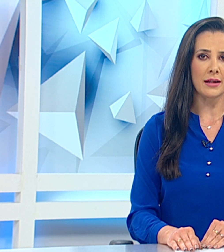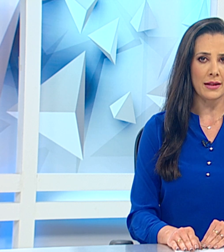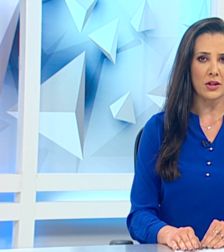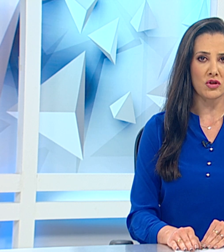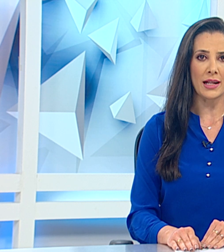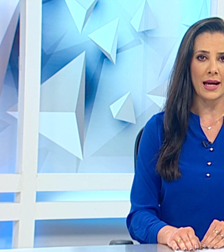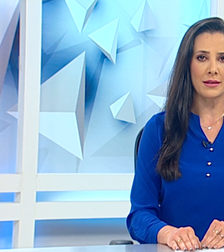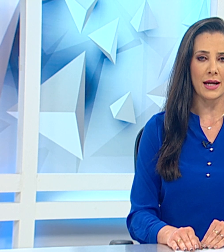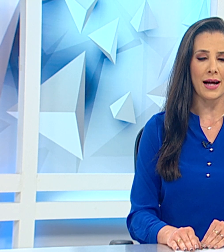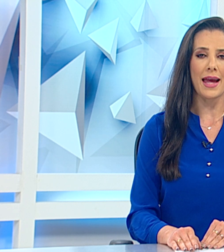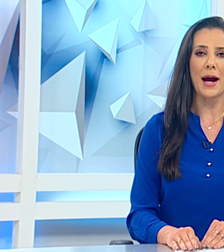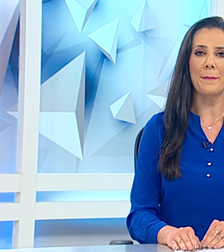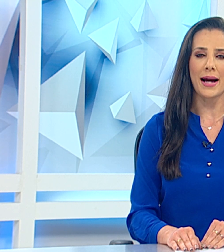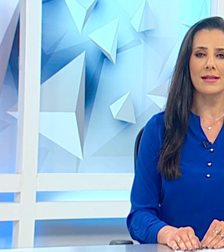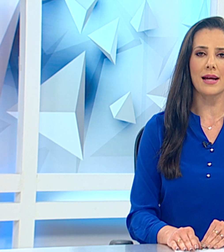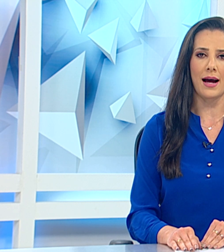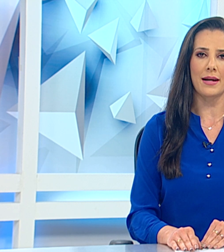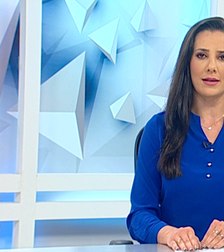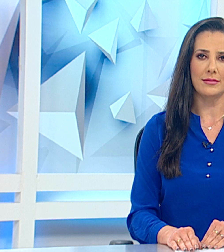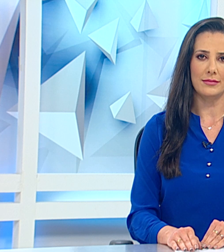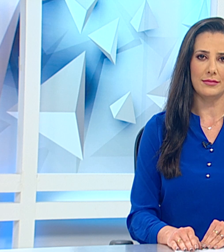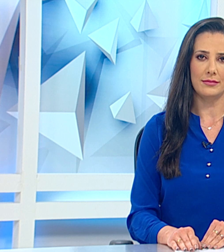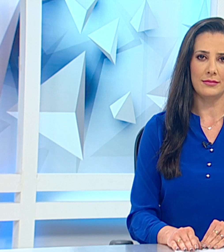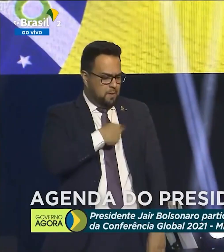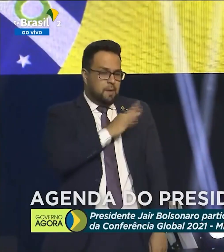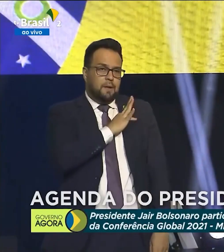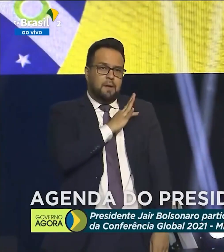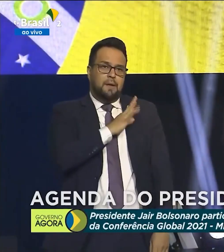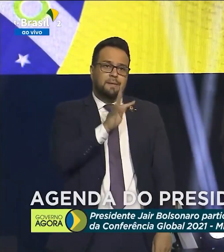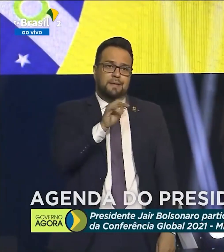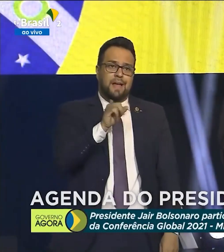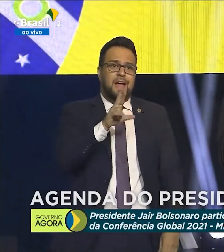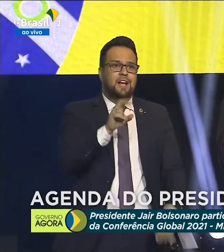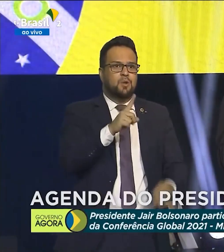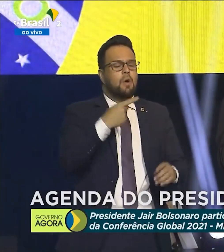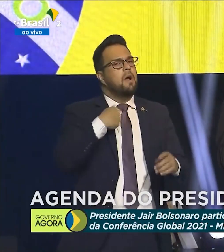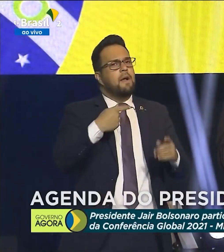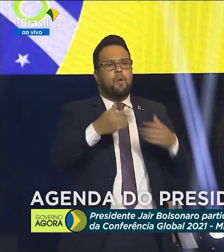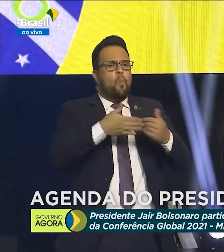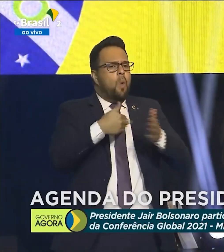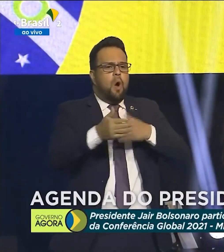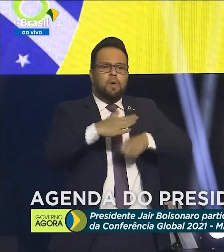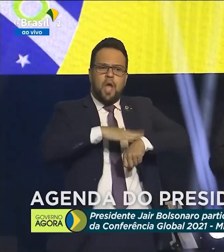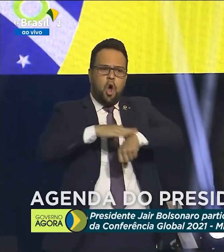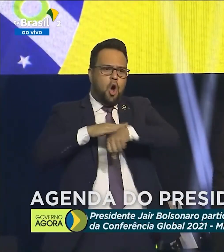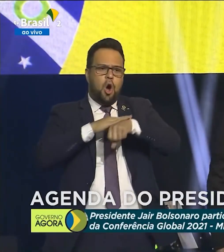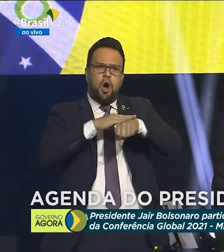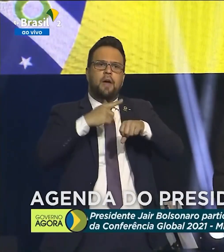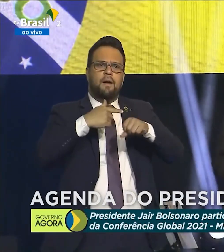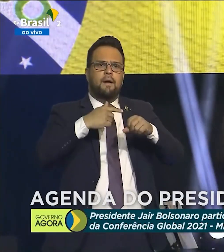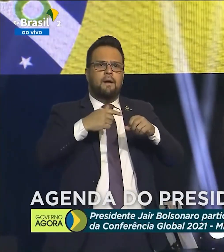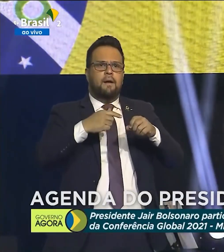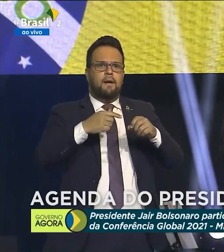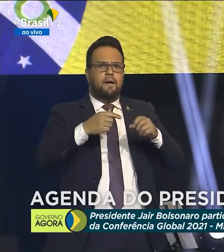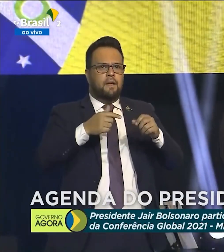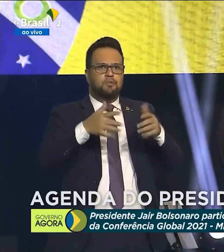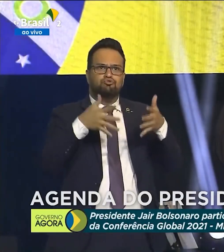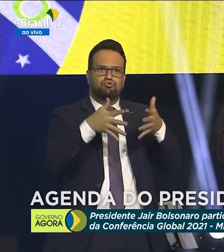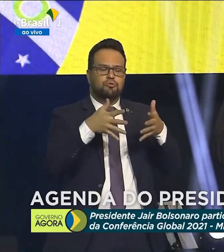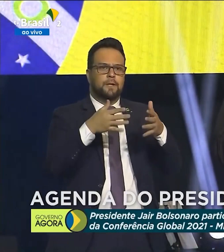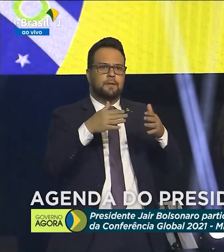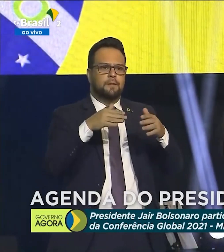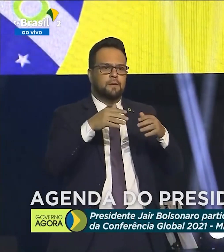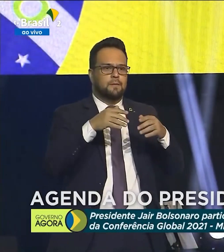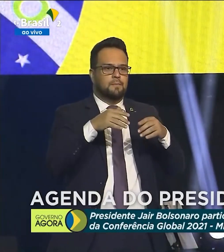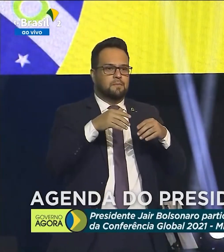bandeira tarifária da energia elétrica é a mais cara bolsonaro afirmou que a partir do mês que vem o preço da energia elétrica